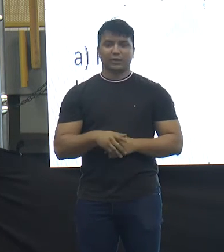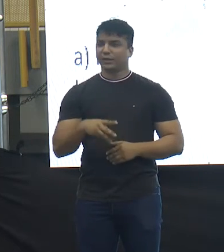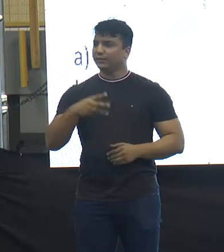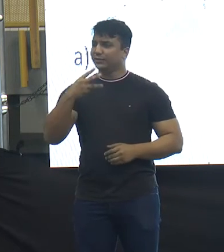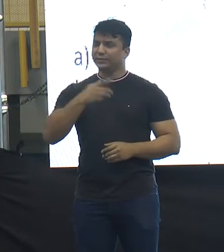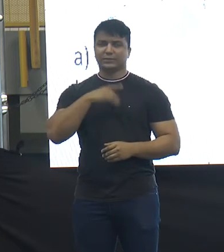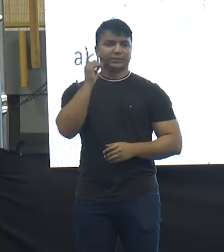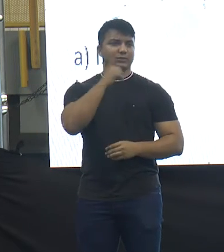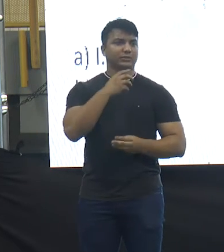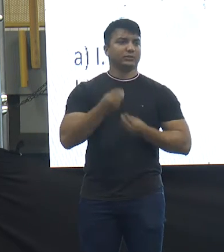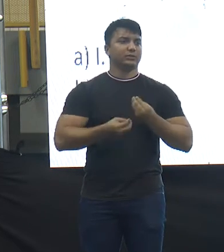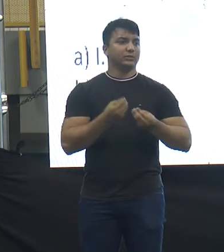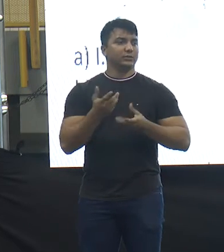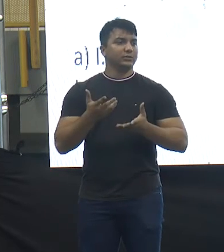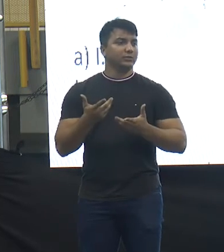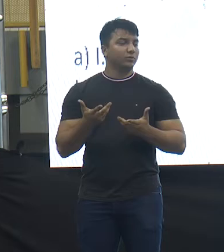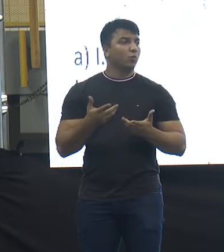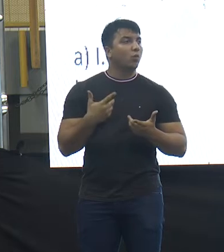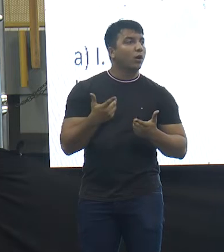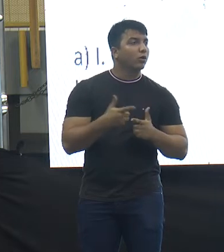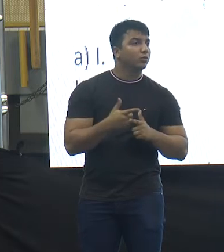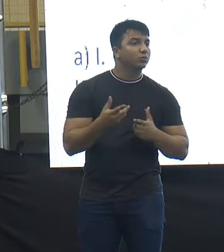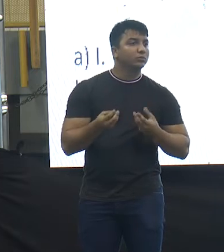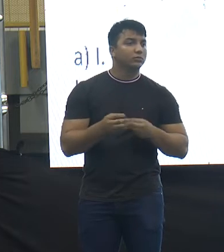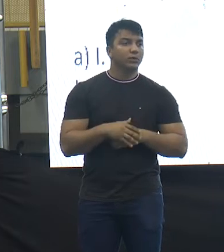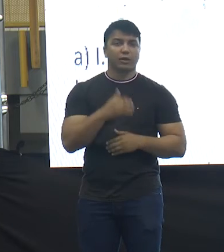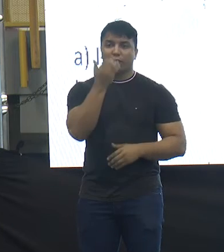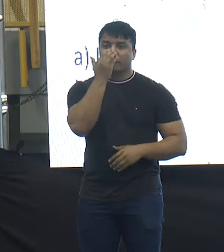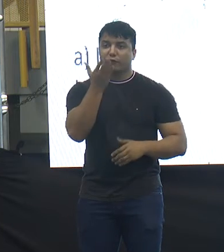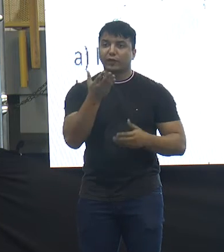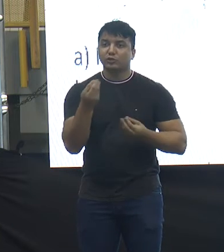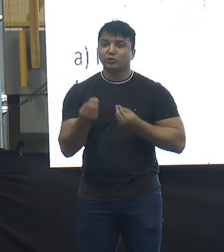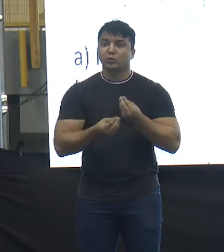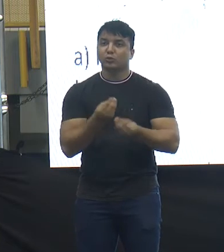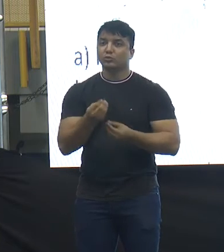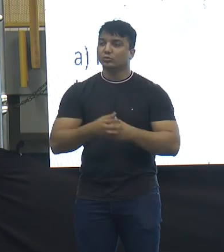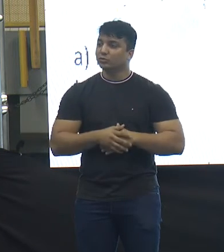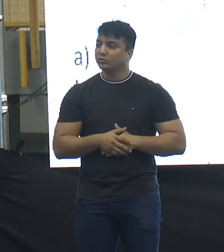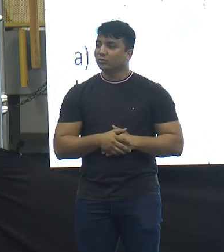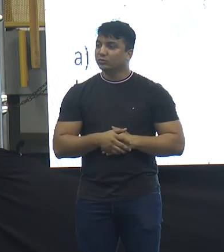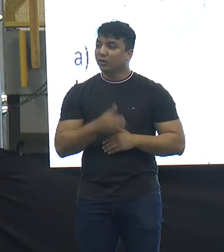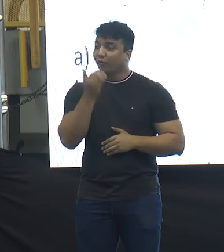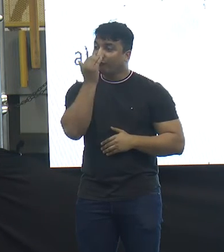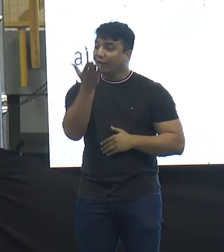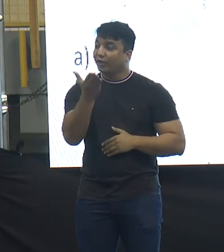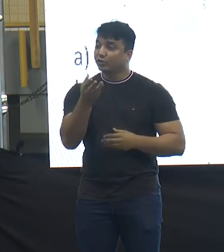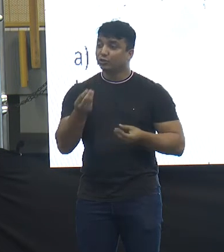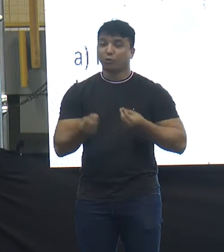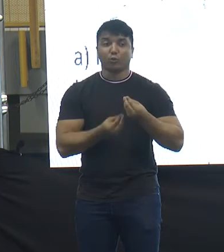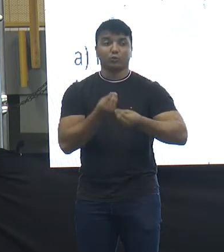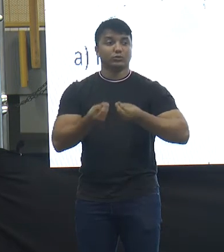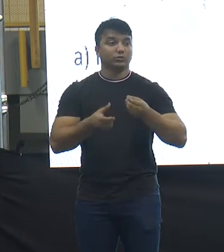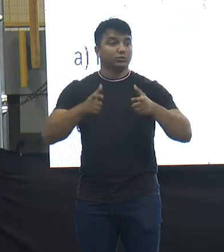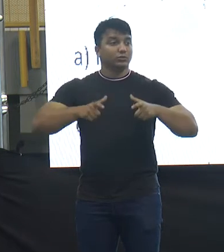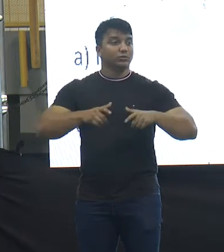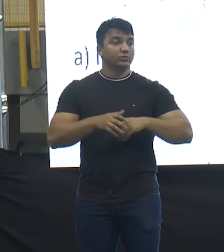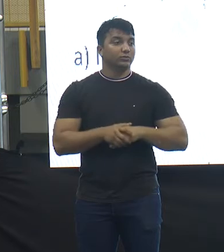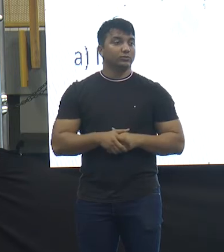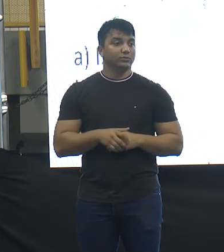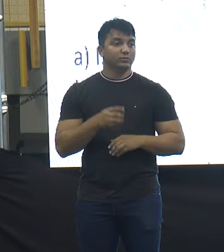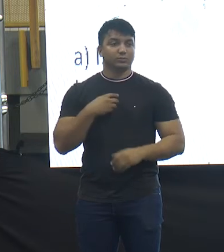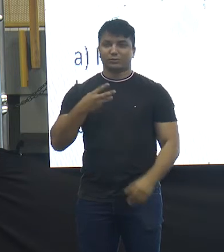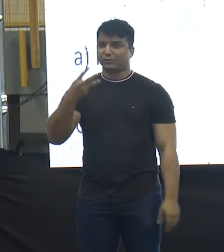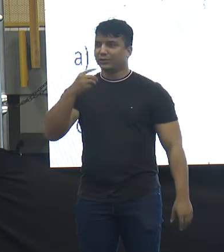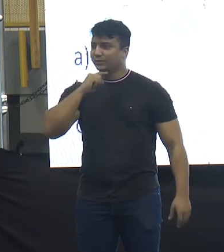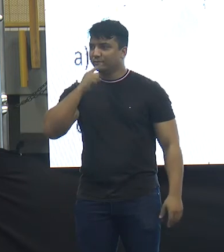dificuldade muito grande aí nesse problema. Qual é? Onde é que está a frente da casa, tio? Meu filho, não pode ser em 3,